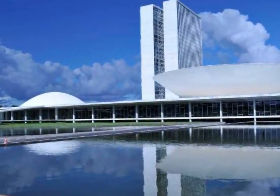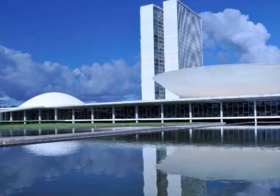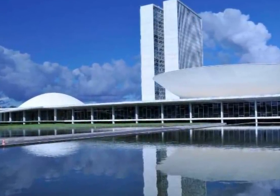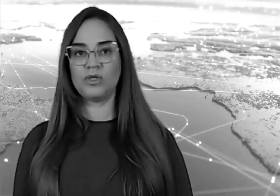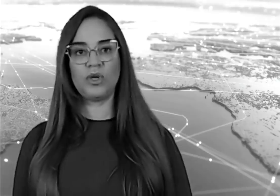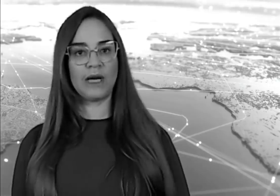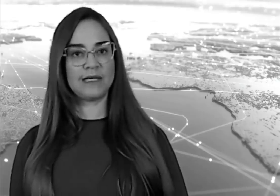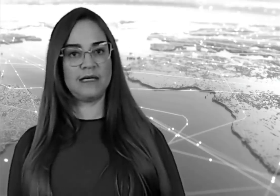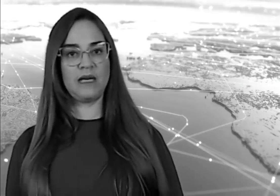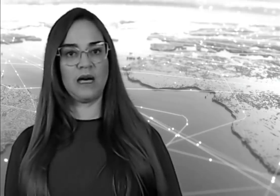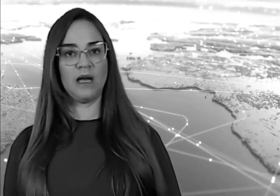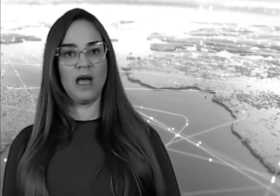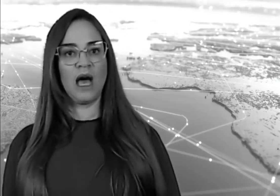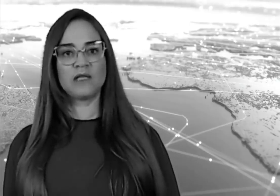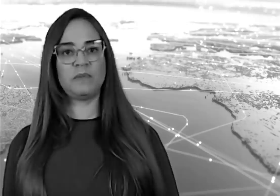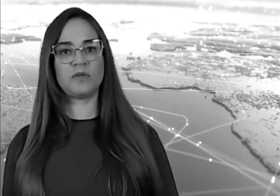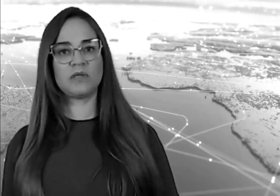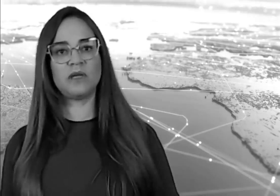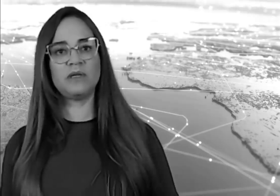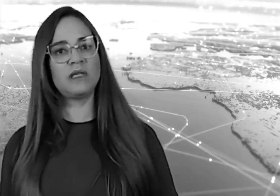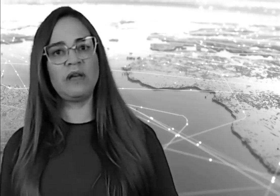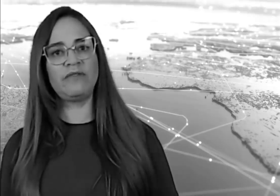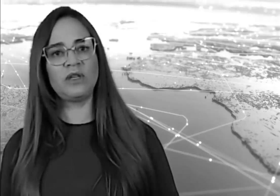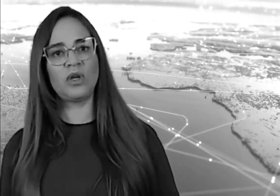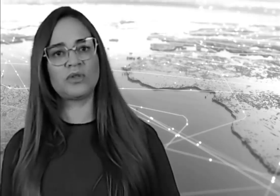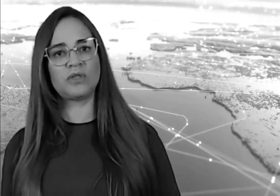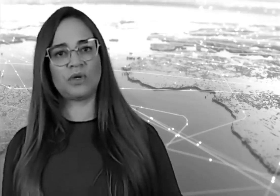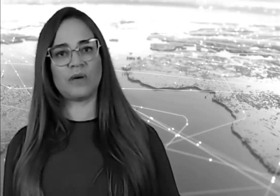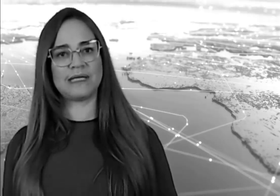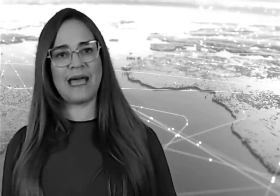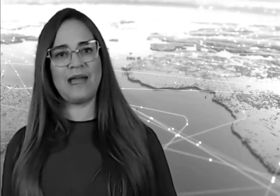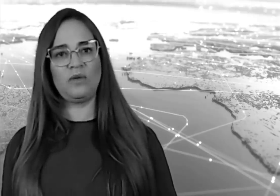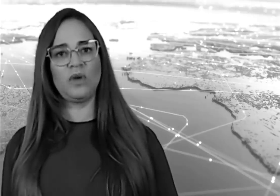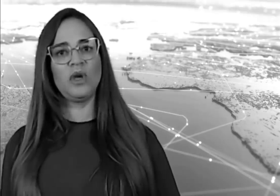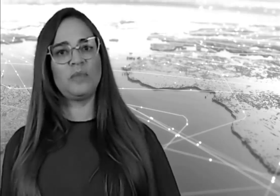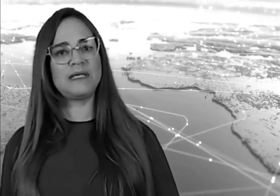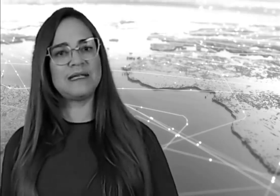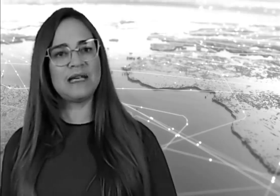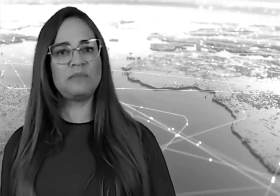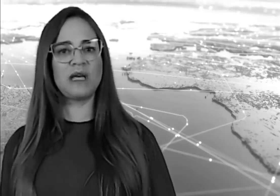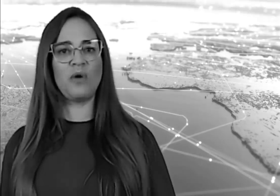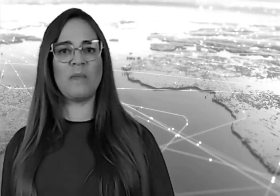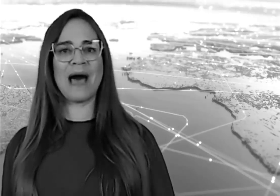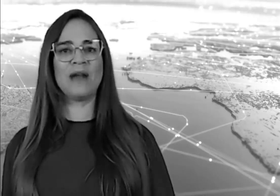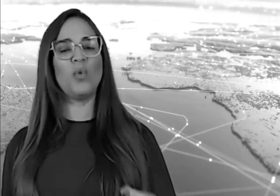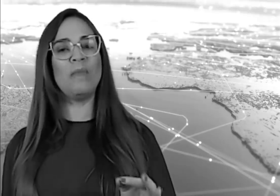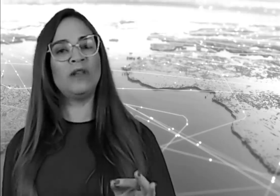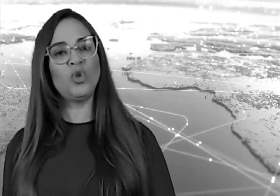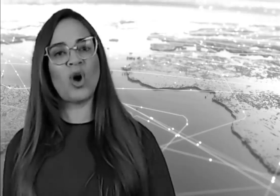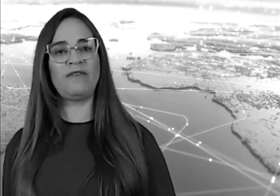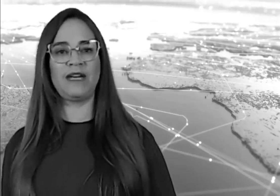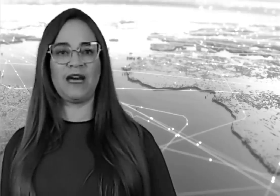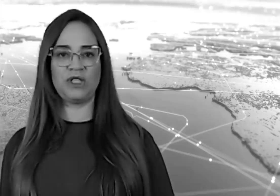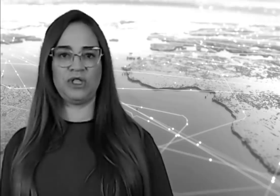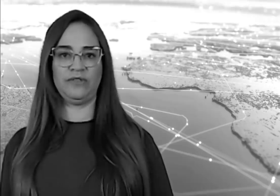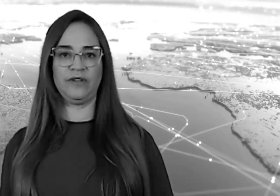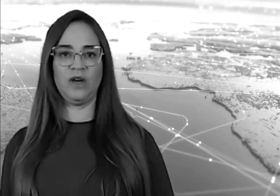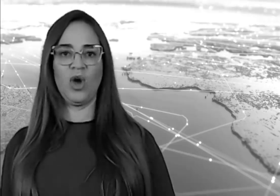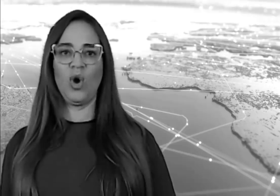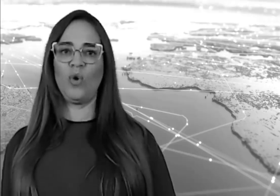Federal... Senhor Azia, as pessoas não estão levando nosso circo a sério. Precisamos arrumar uma nova narrativa. O